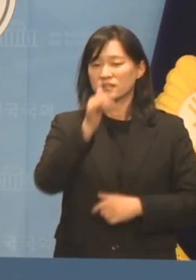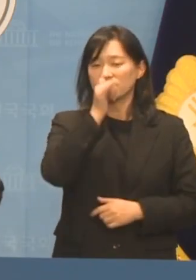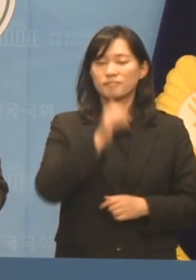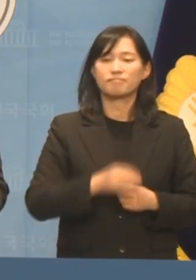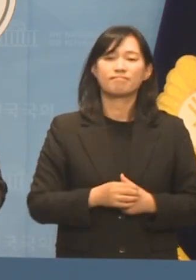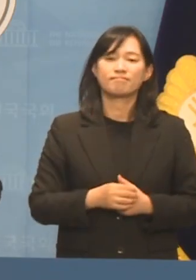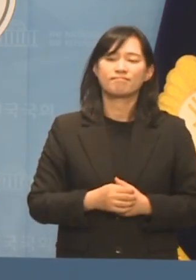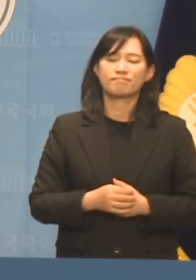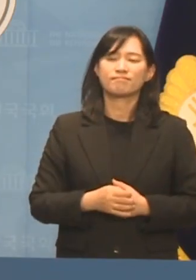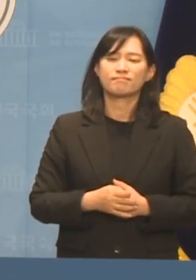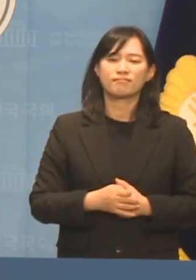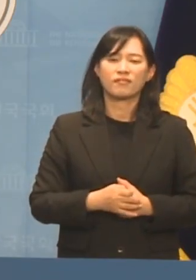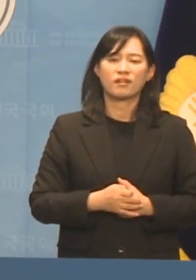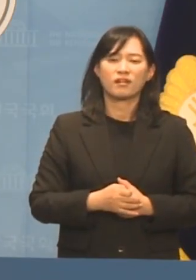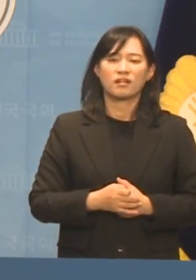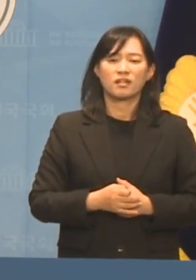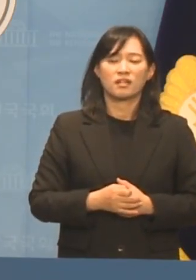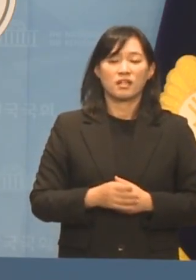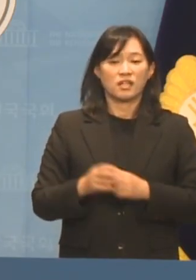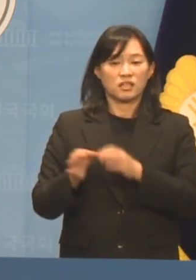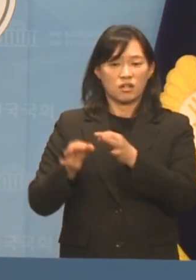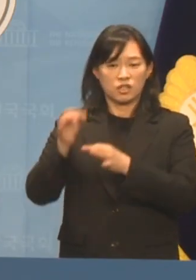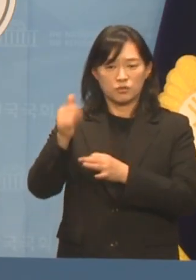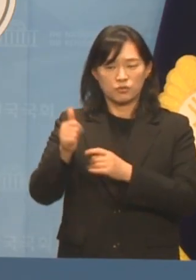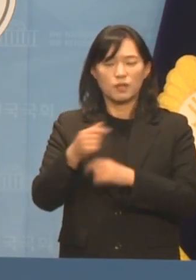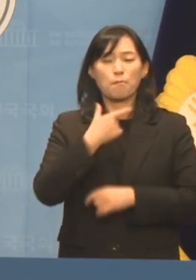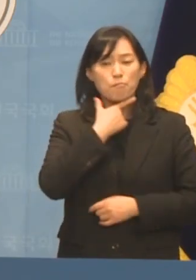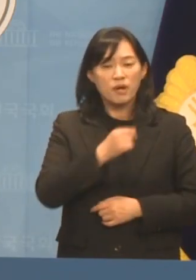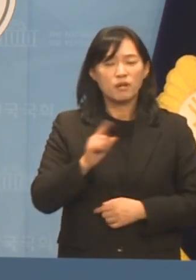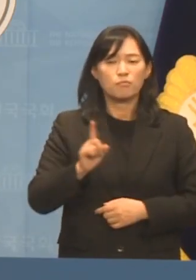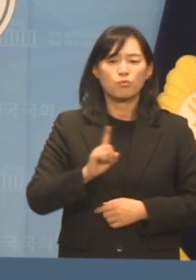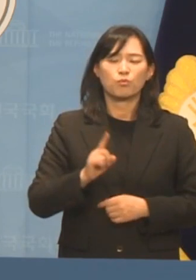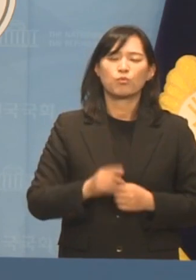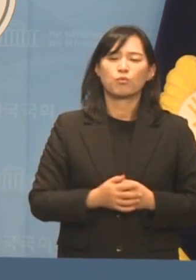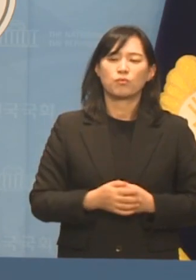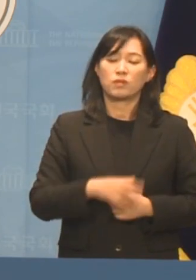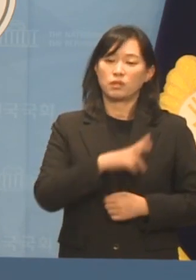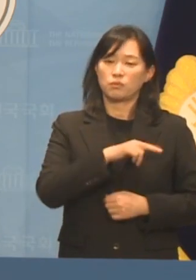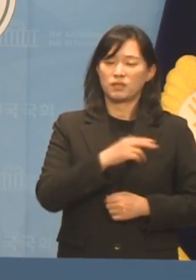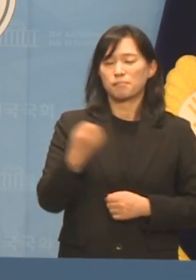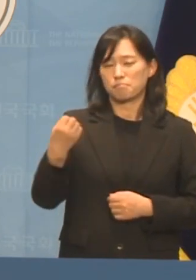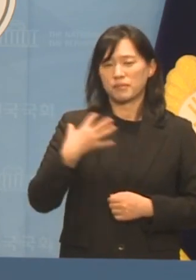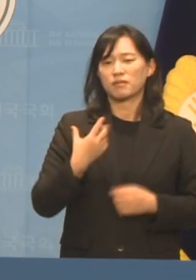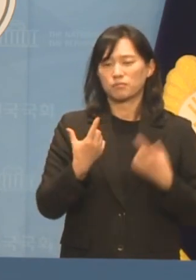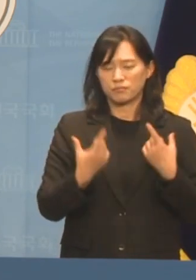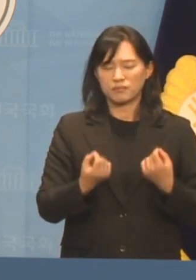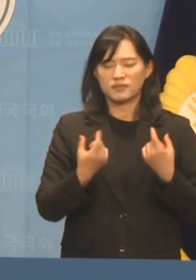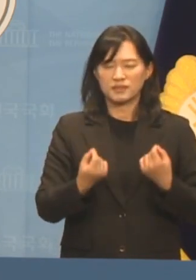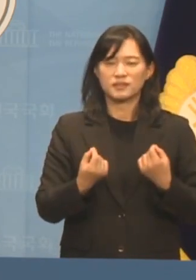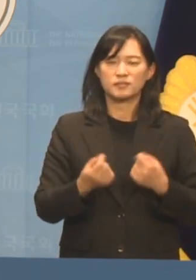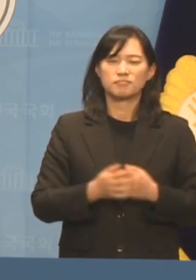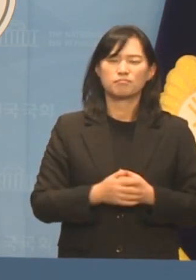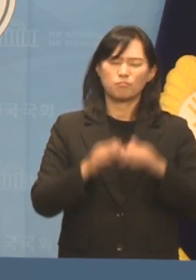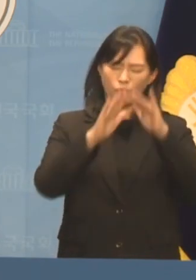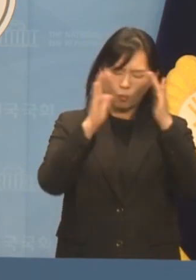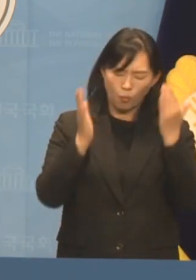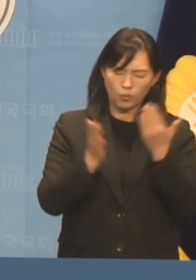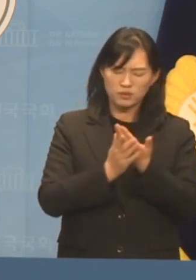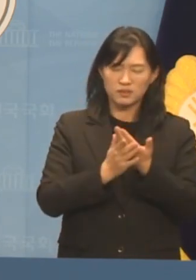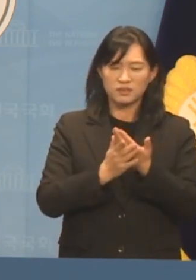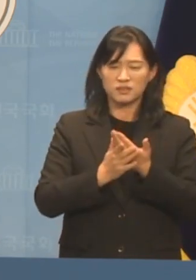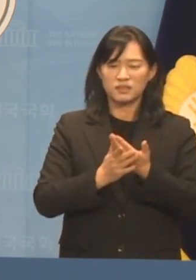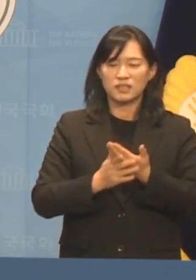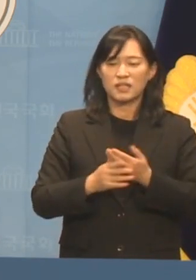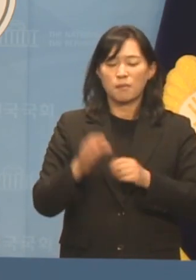같습니다. 그래서 점주들이 지금 요구하고 있는 것은 앞서 의원님들이 말씀하신 것처럼 모든 매출